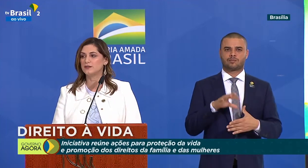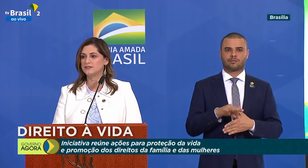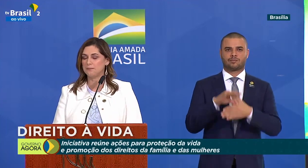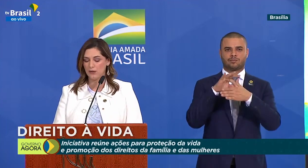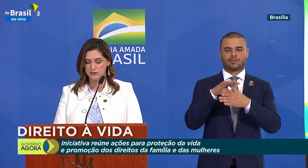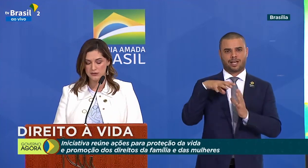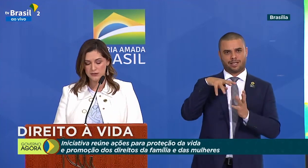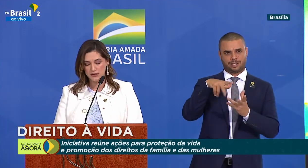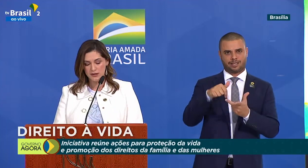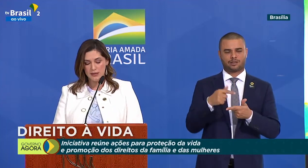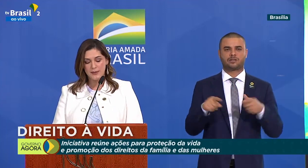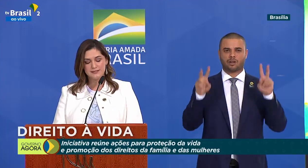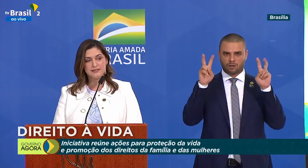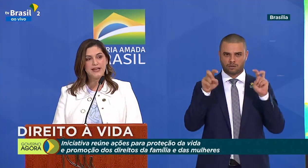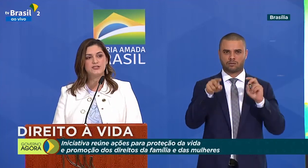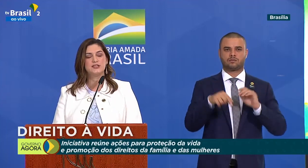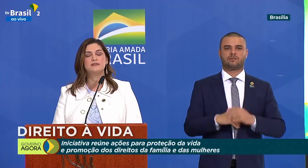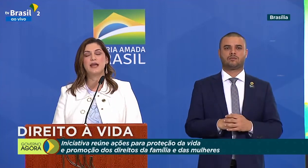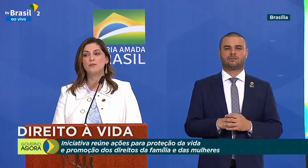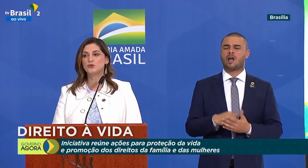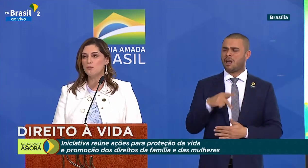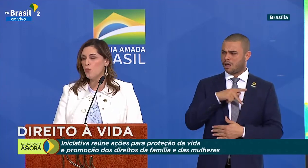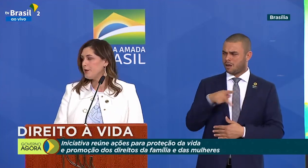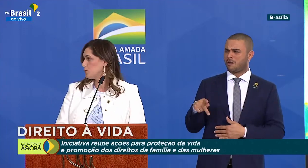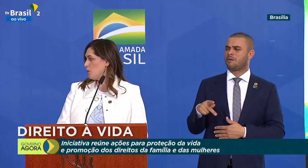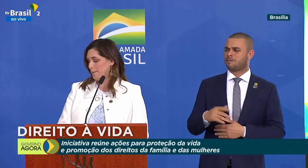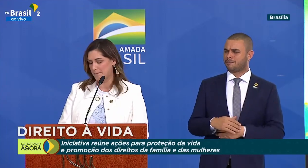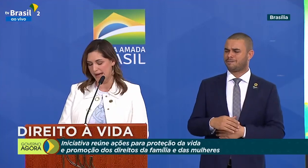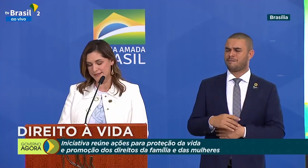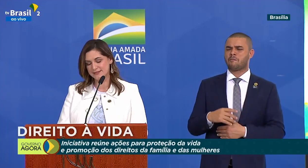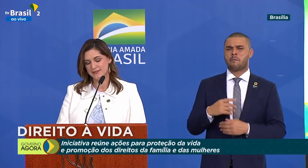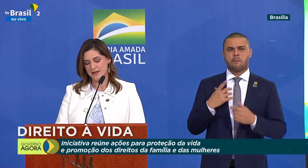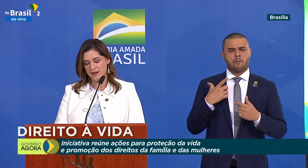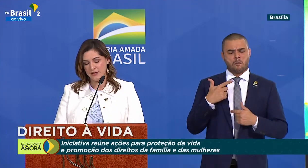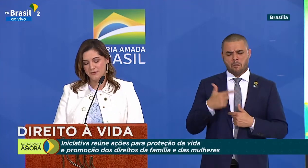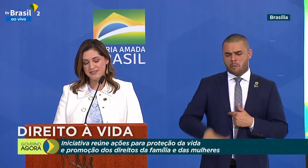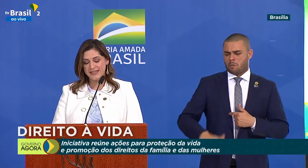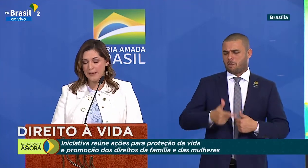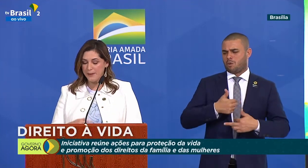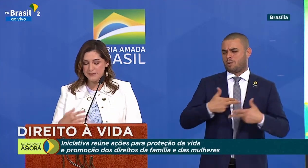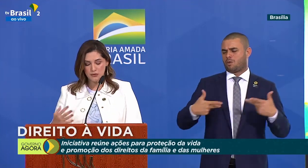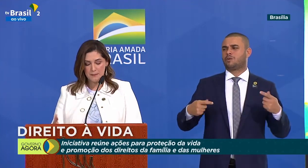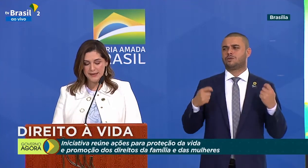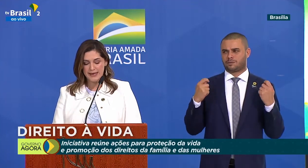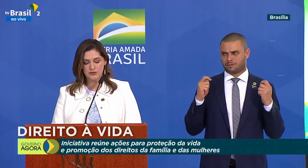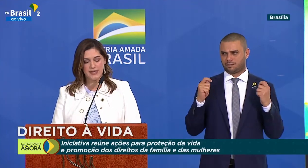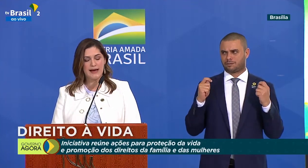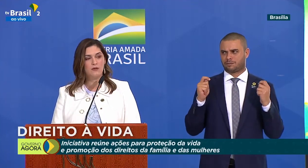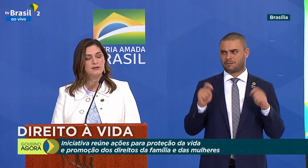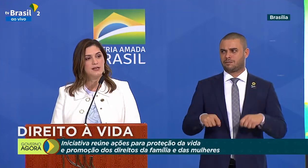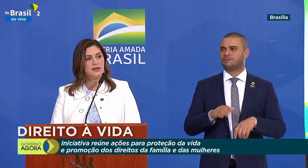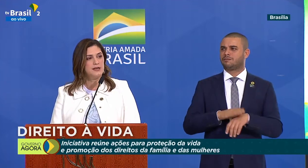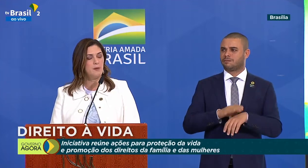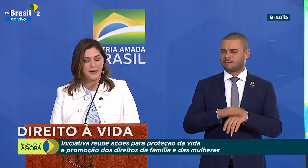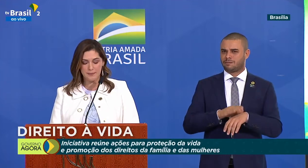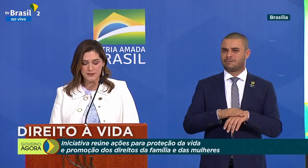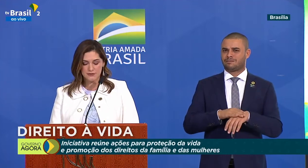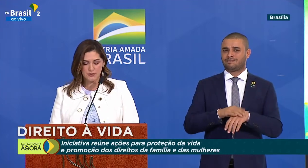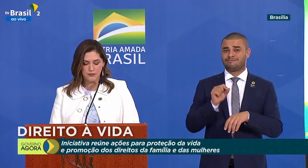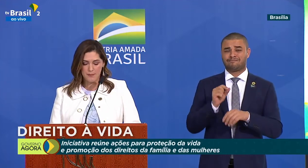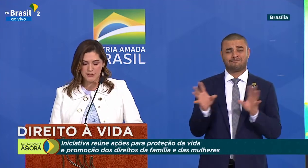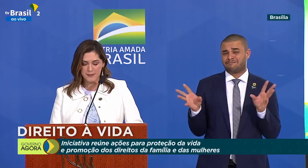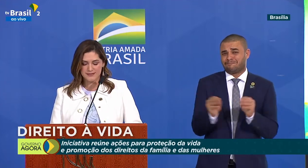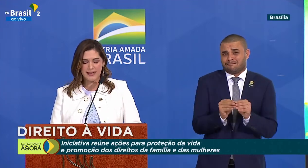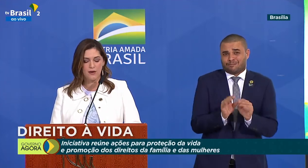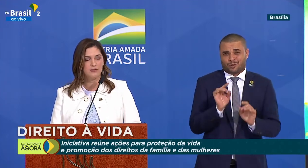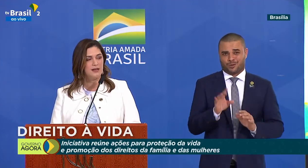internacional nessa pauta Presidente temos muito mais fiz aqui apenas um apanhado geral e